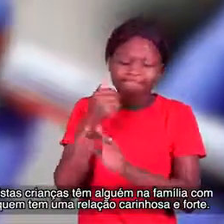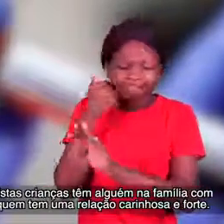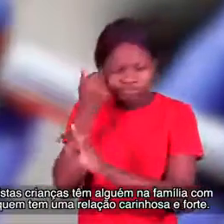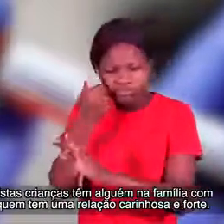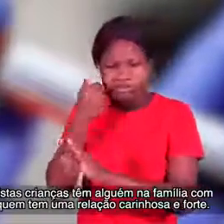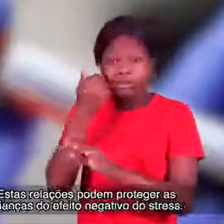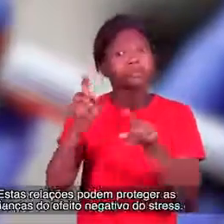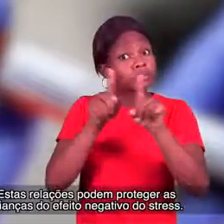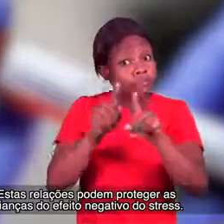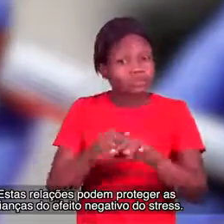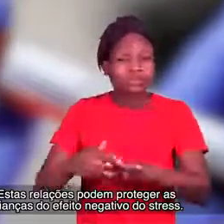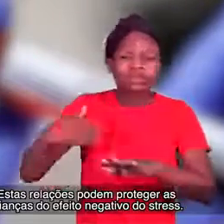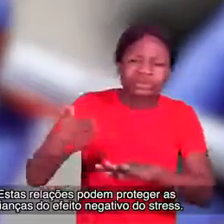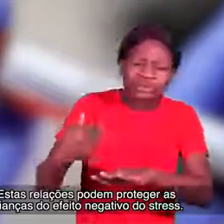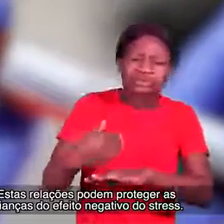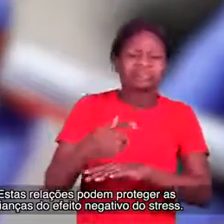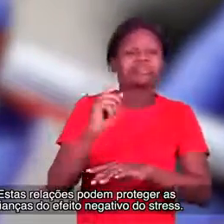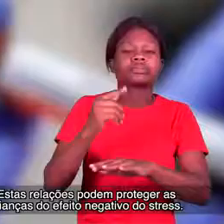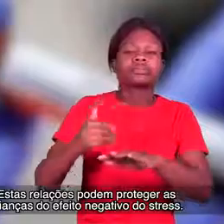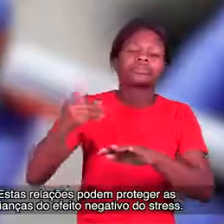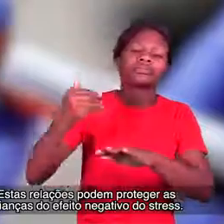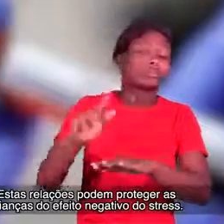forte. Estas relações podem proteger a criança